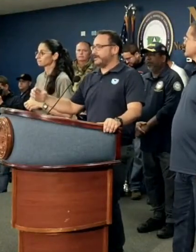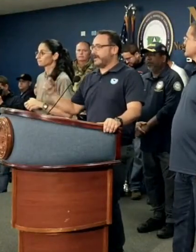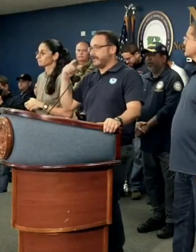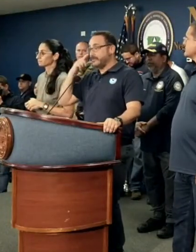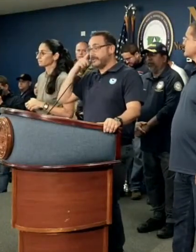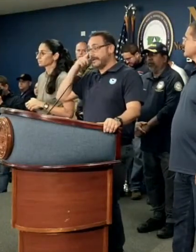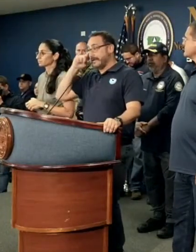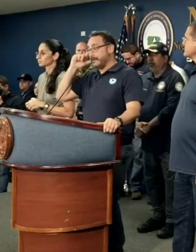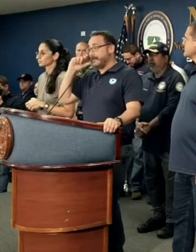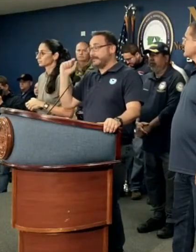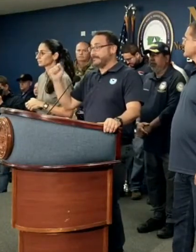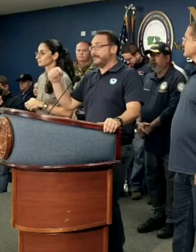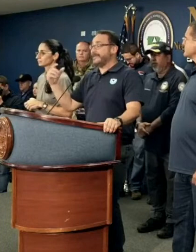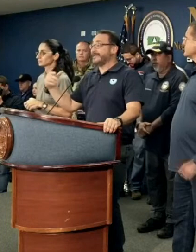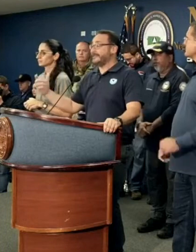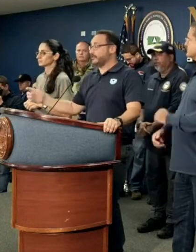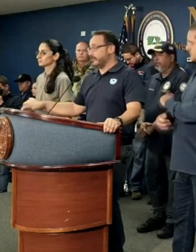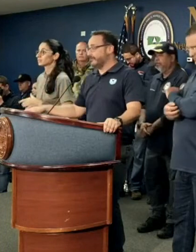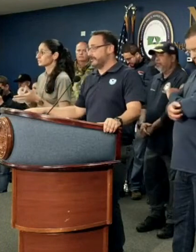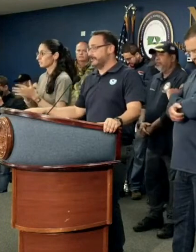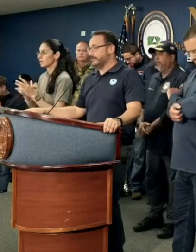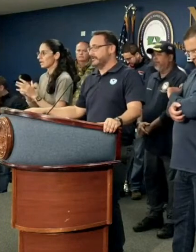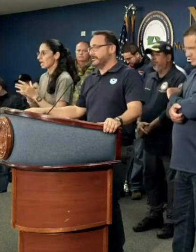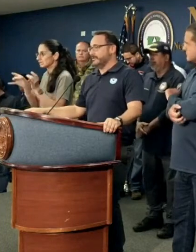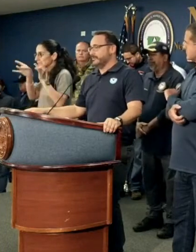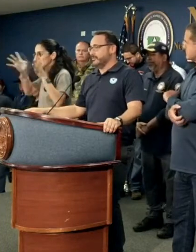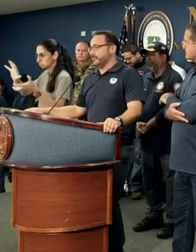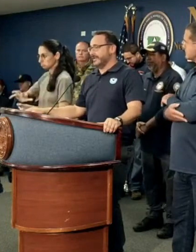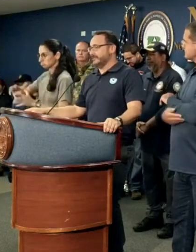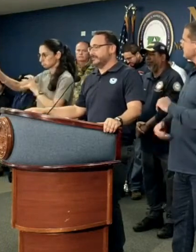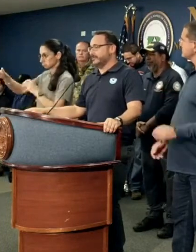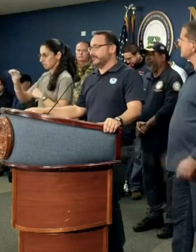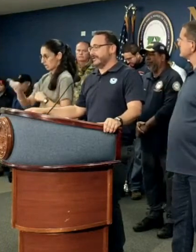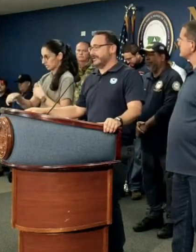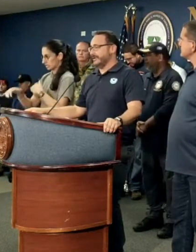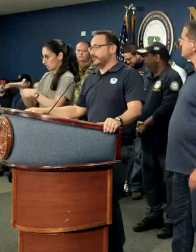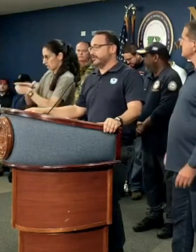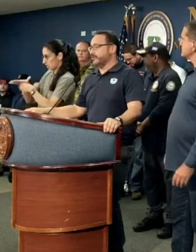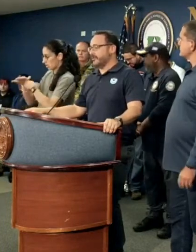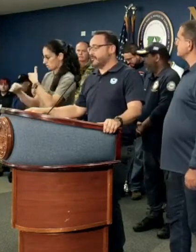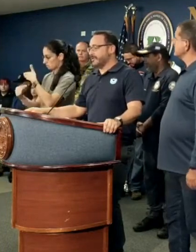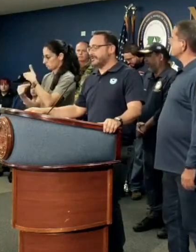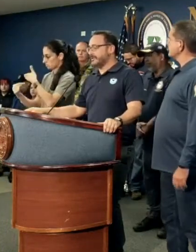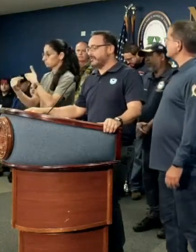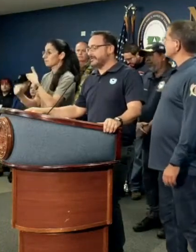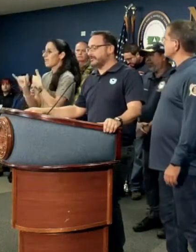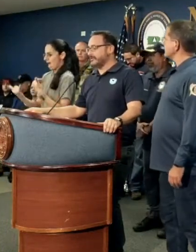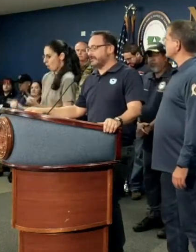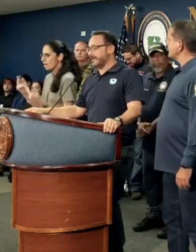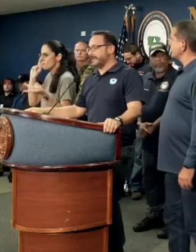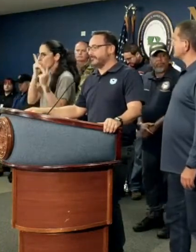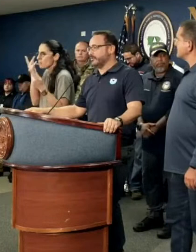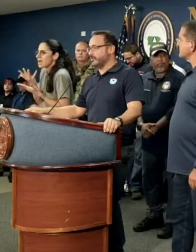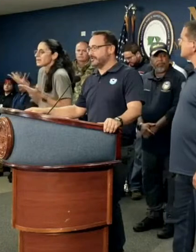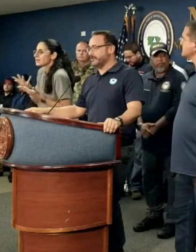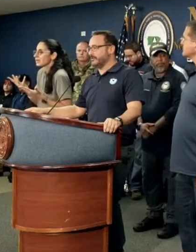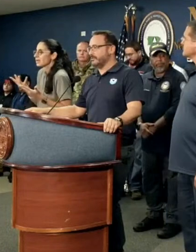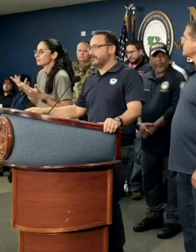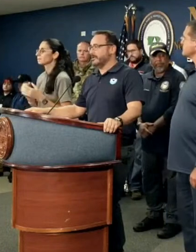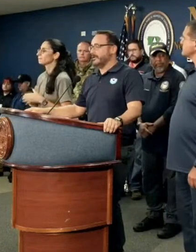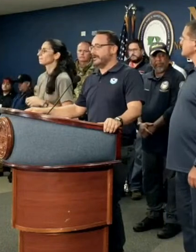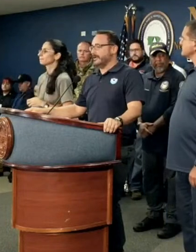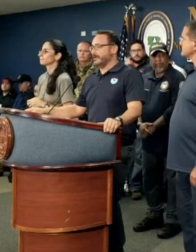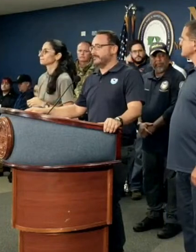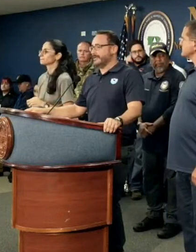activos, ¿verdad? Hablando de niveles catastróficos. Por lo tanto, lo que nos preocupa en este momento es que el